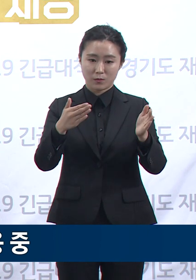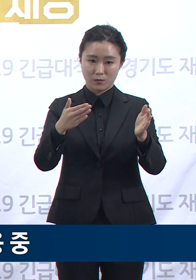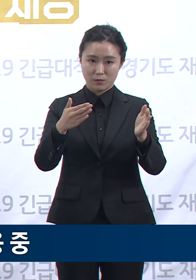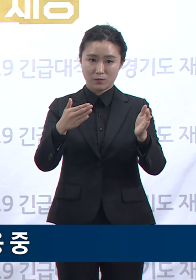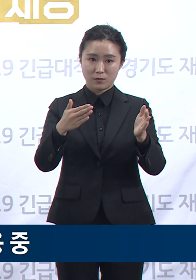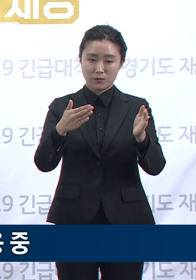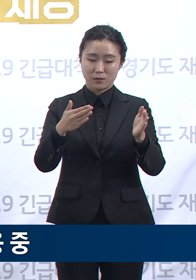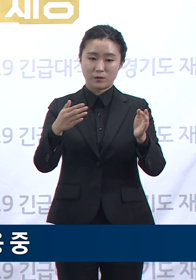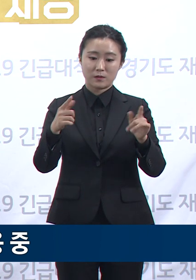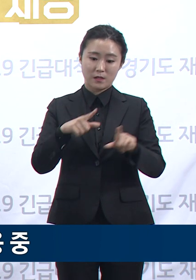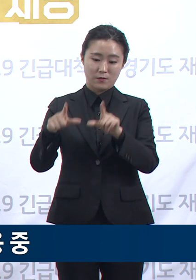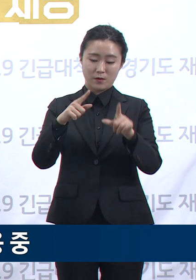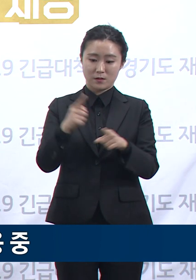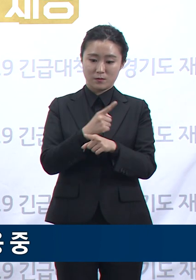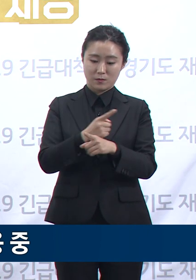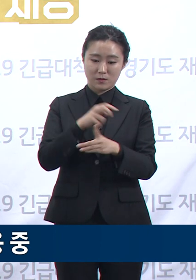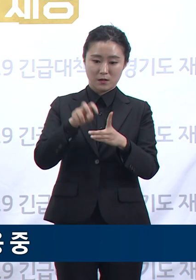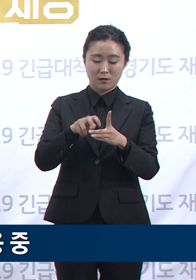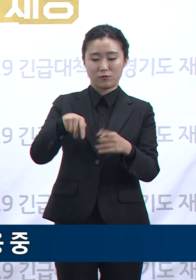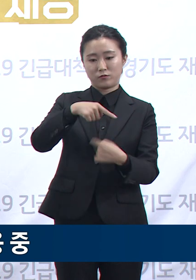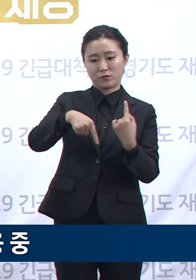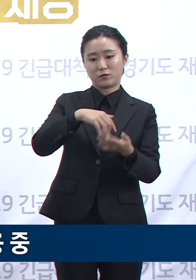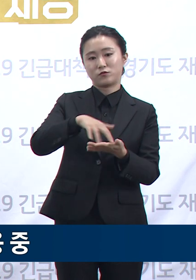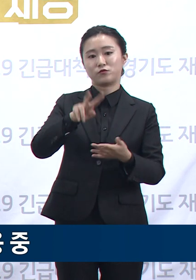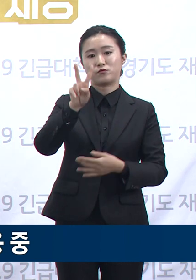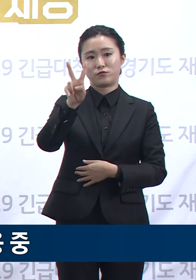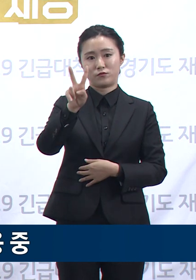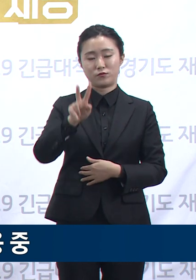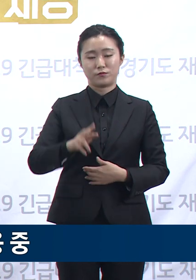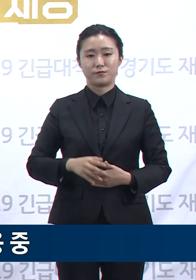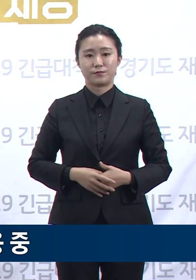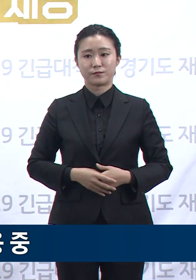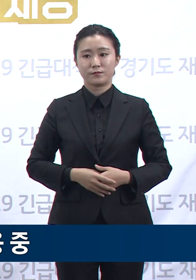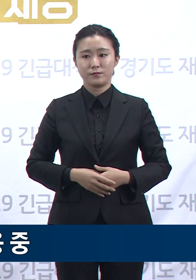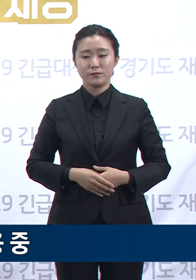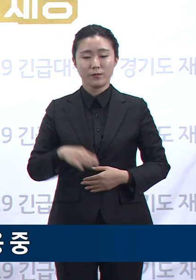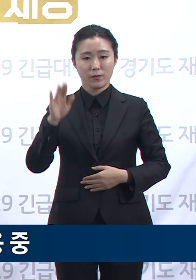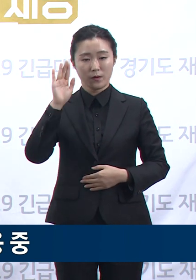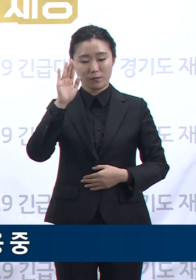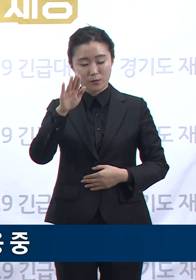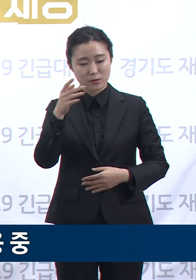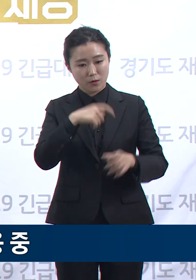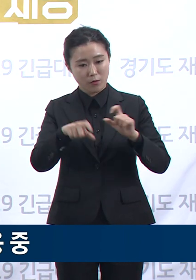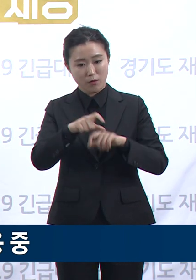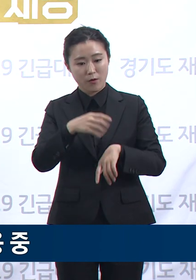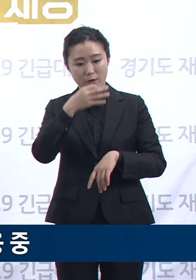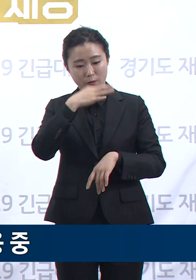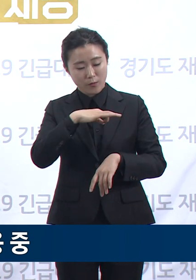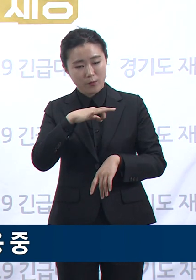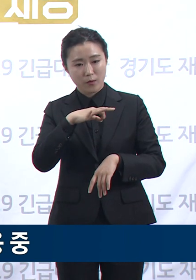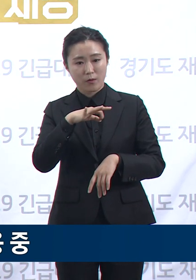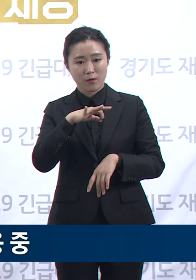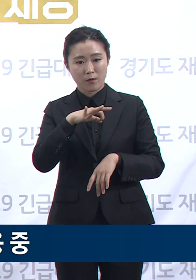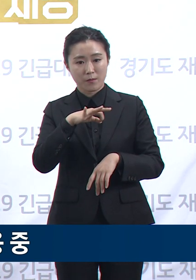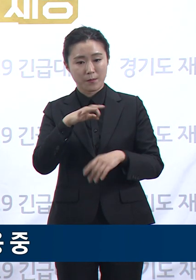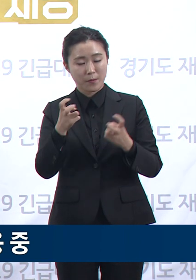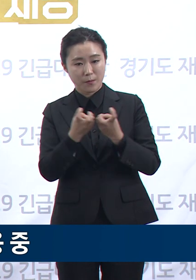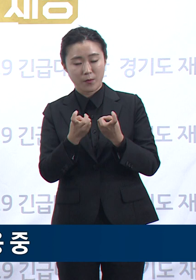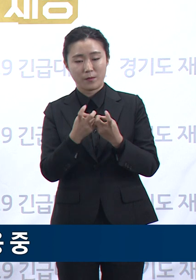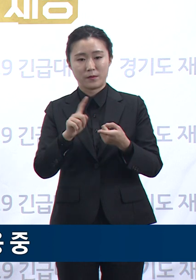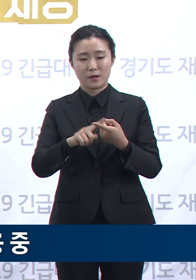코로나19 확진자 변동 추이를 고려하면서 효율적인 운영을 도모할 계획입니다. 그동안 안산 및